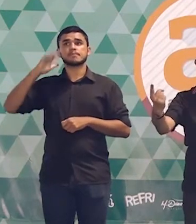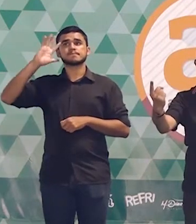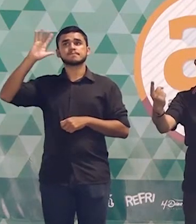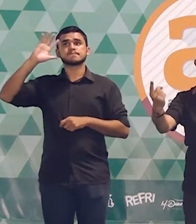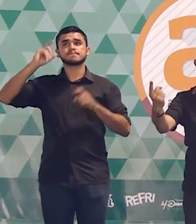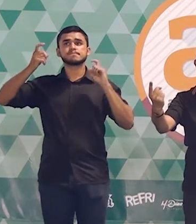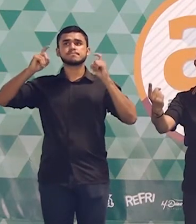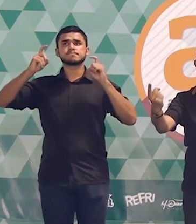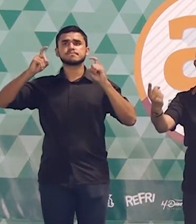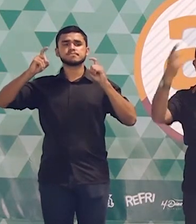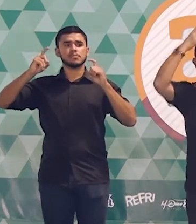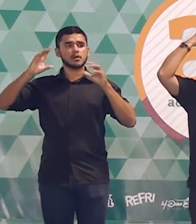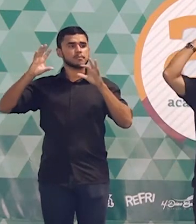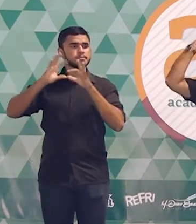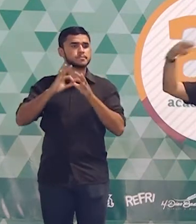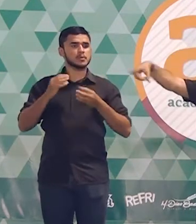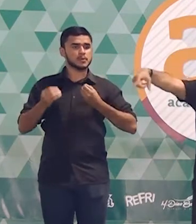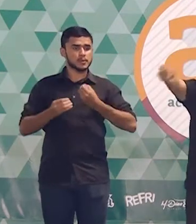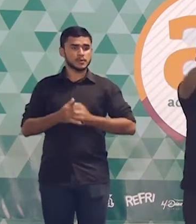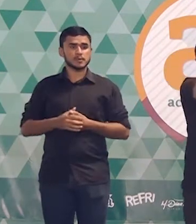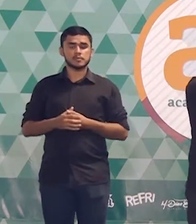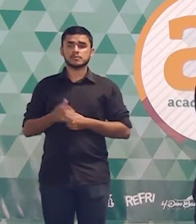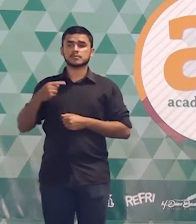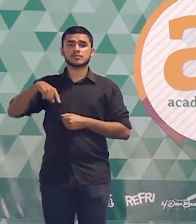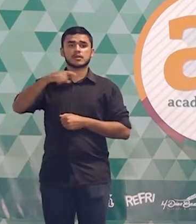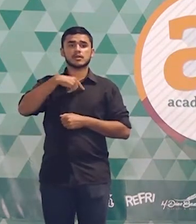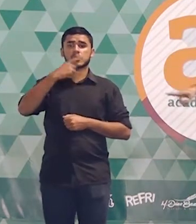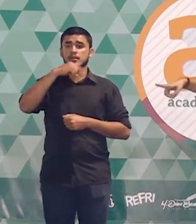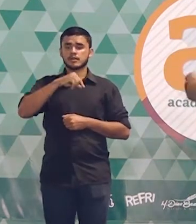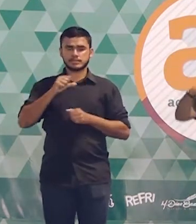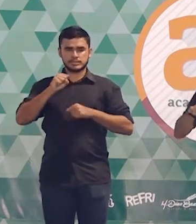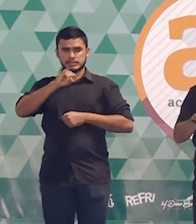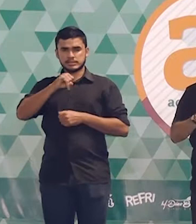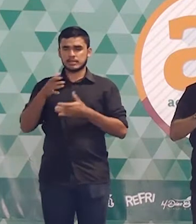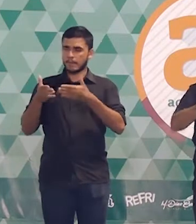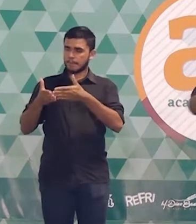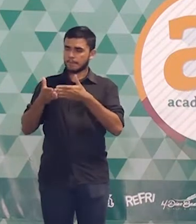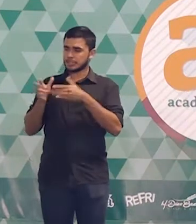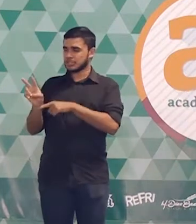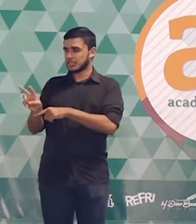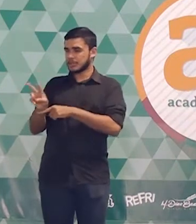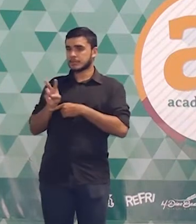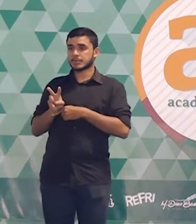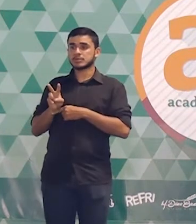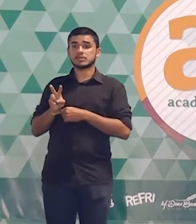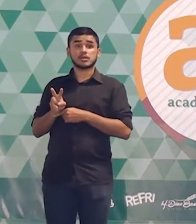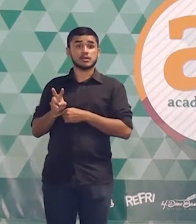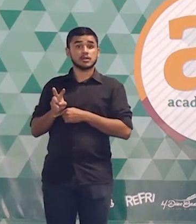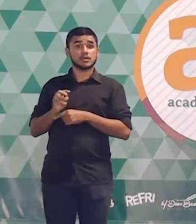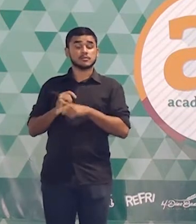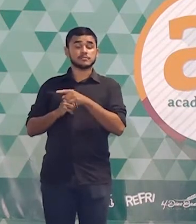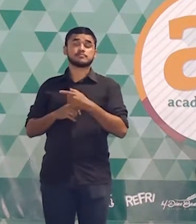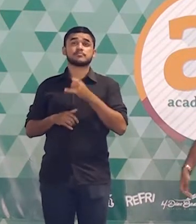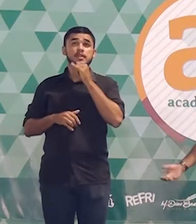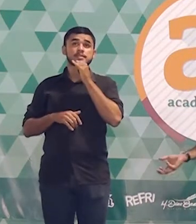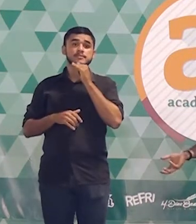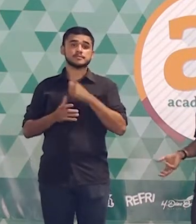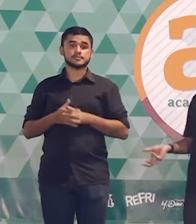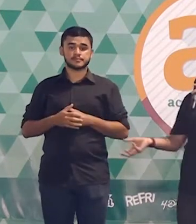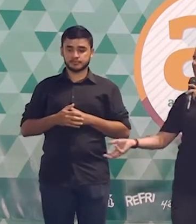da nossa brasilidade. Quem é aqui que quando vai pedir alguma coisa emprestada a alguém, diz